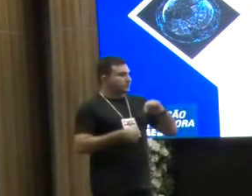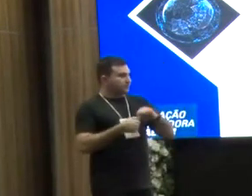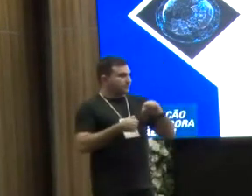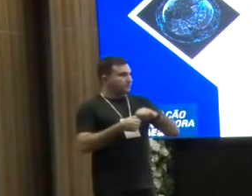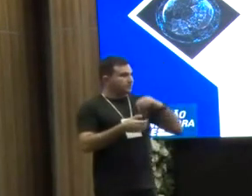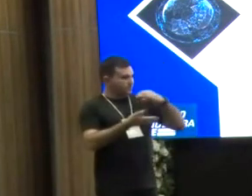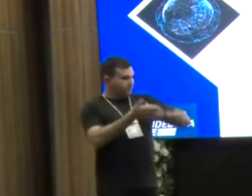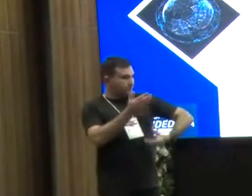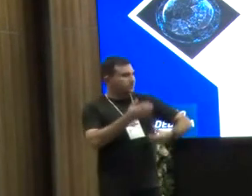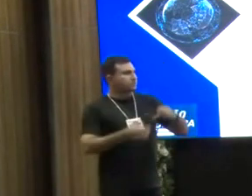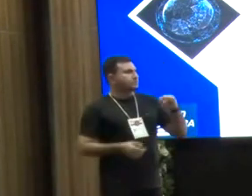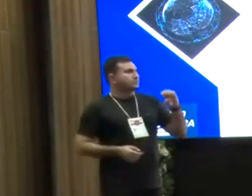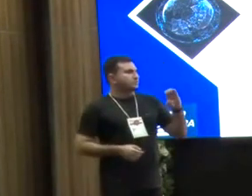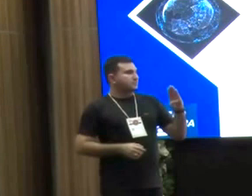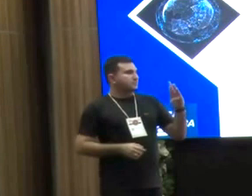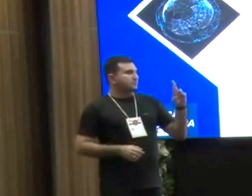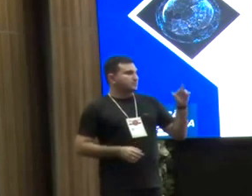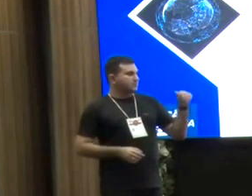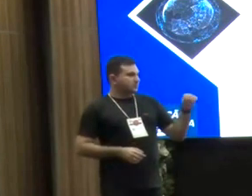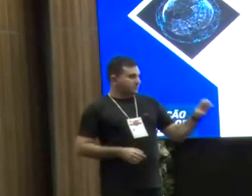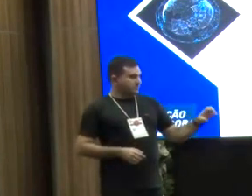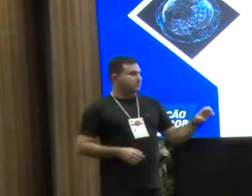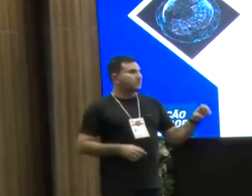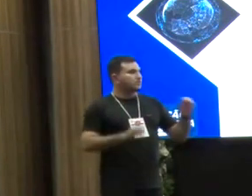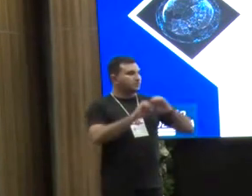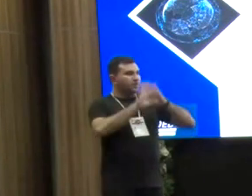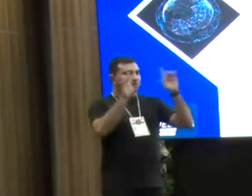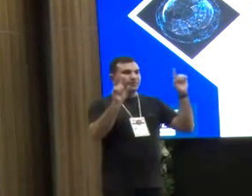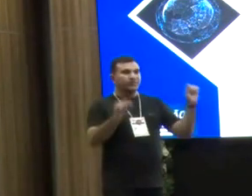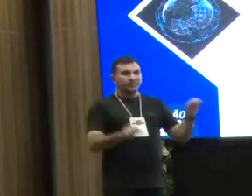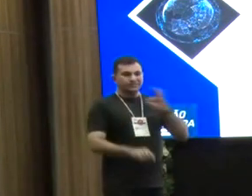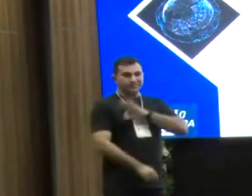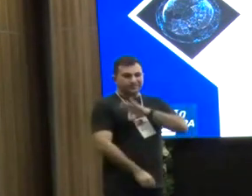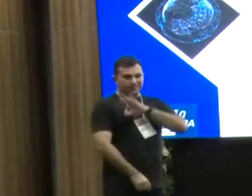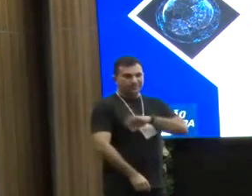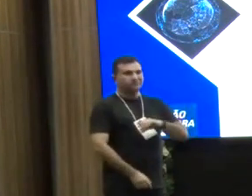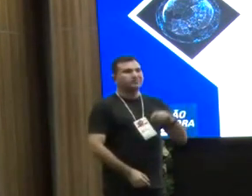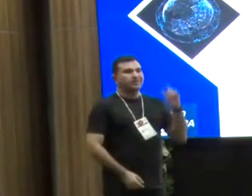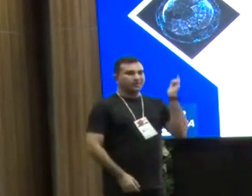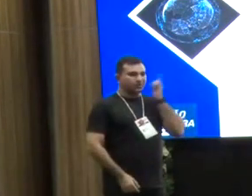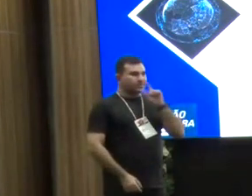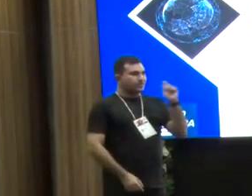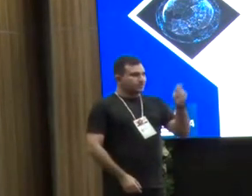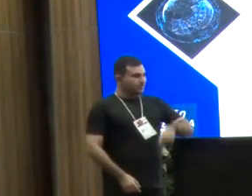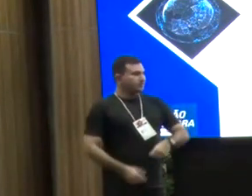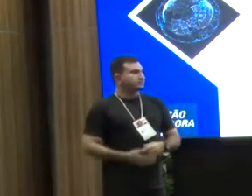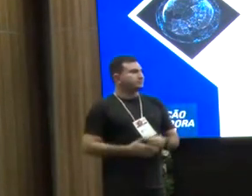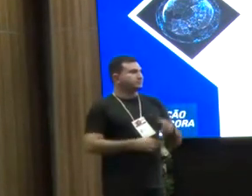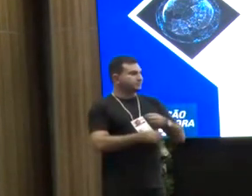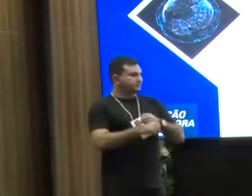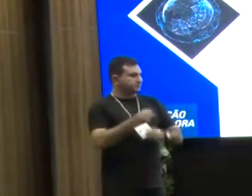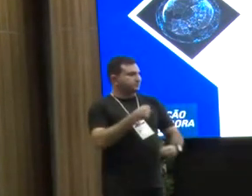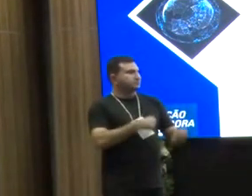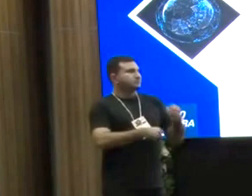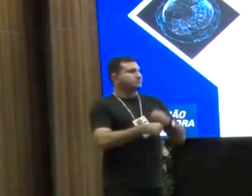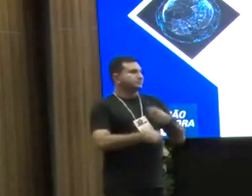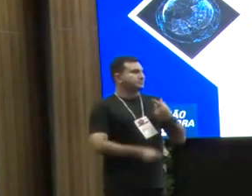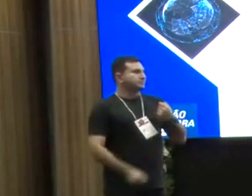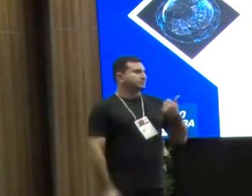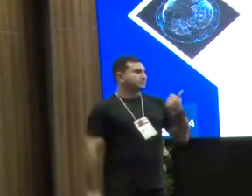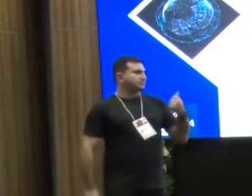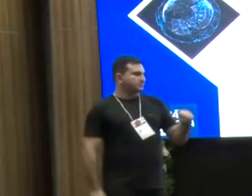eu só tinha claro que o salário valia a pena. Tá certo? Eu saí em 2018 para voltar e